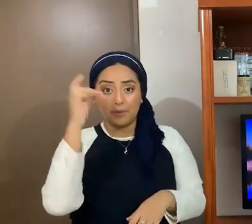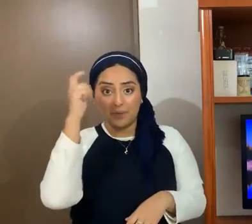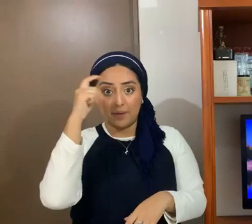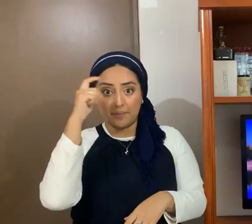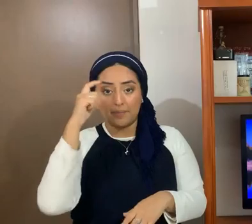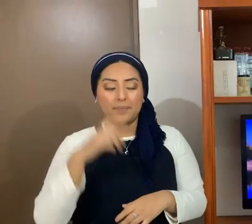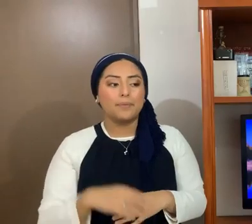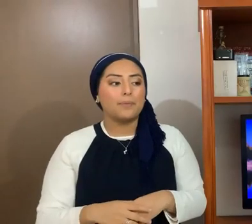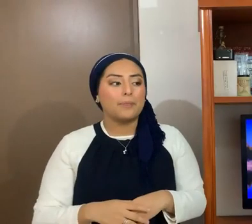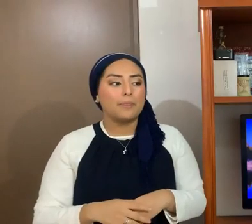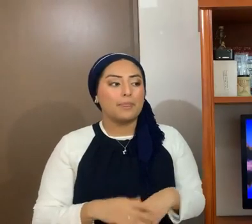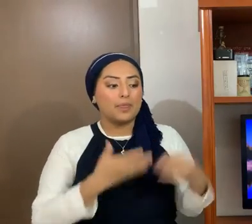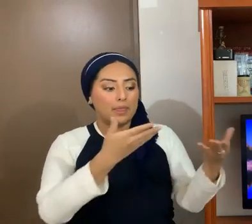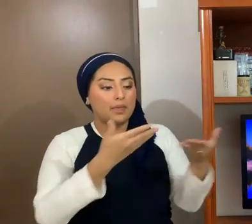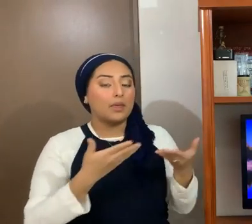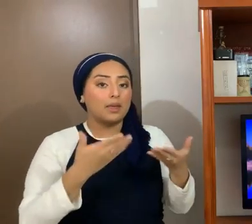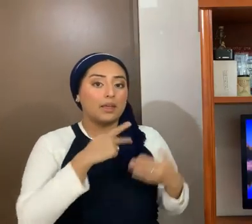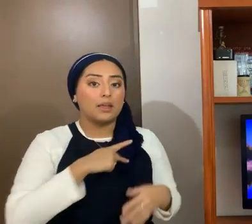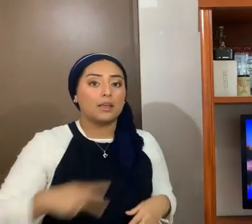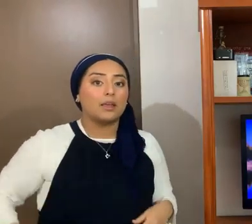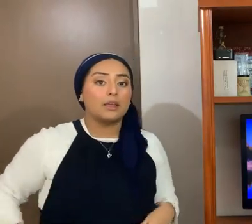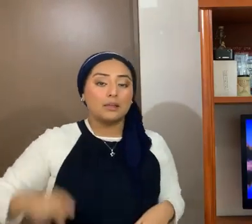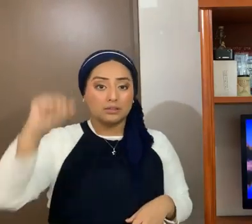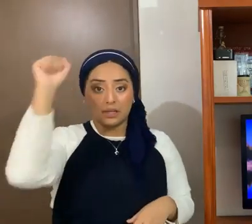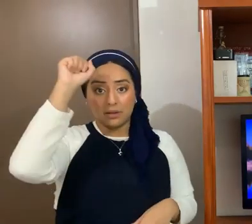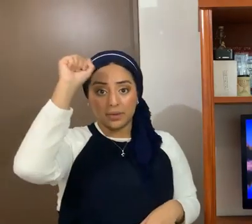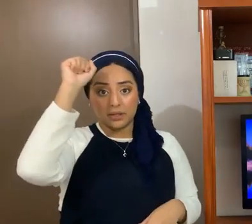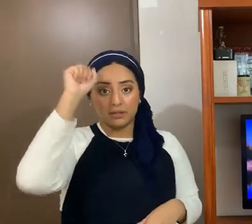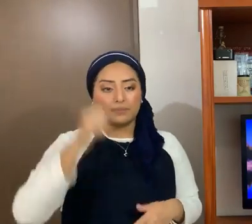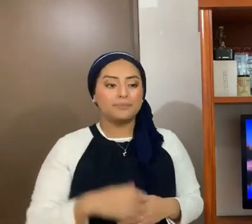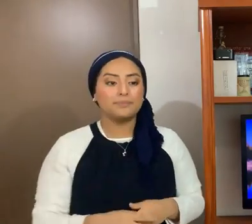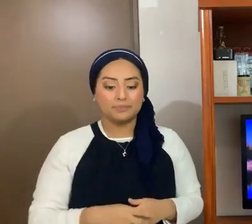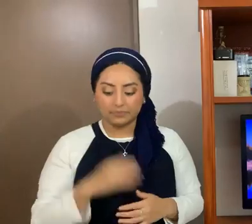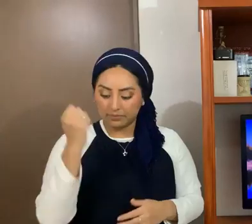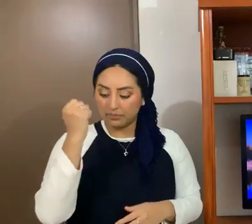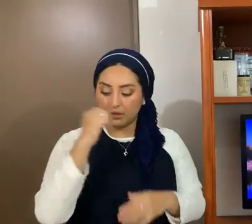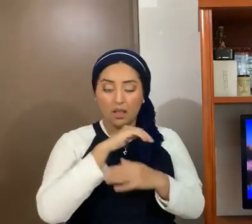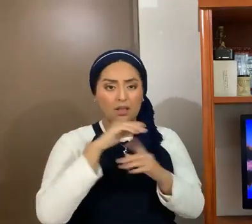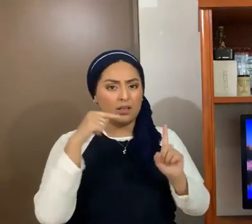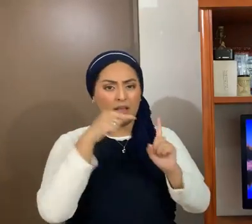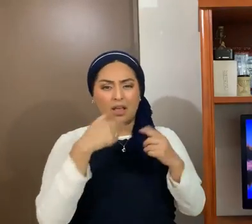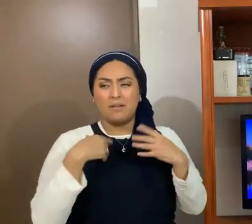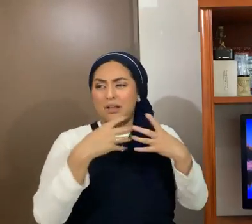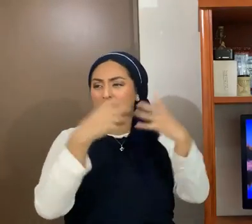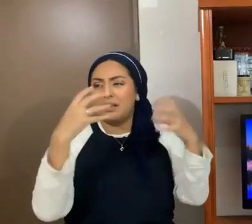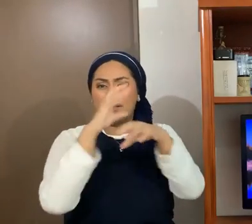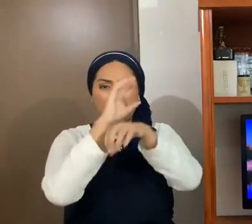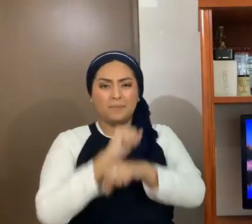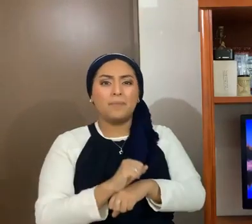sabias, nos deja ver que el rey Salomón, en